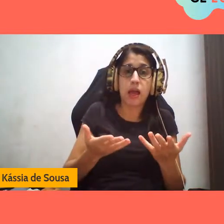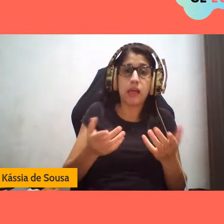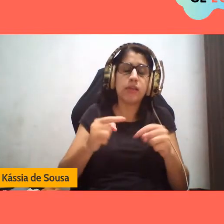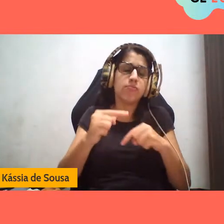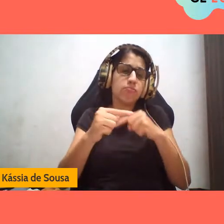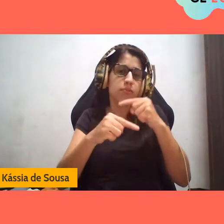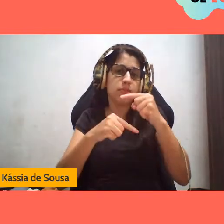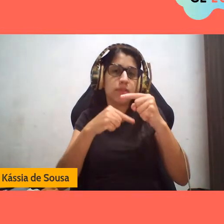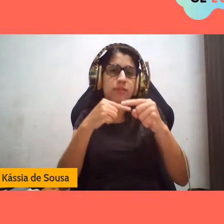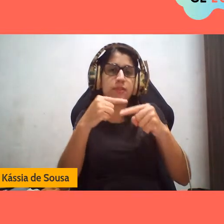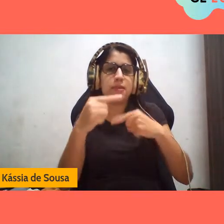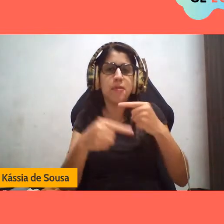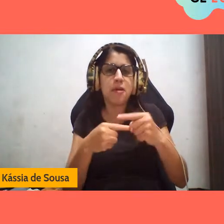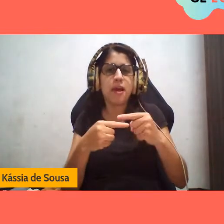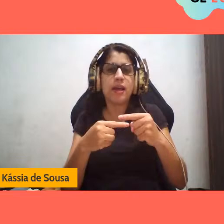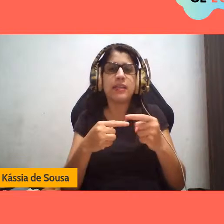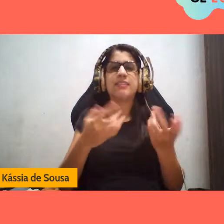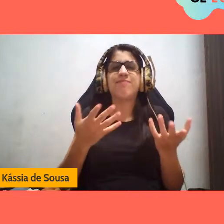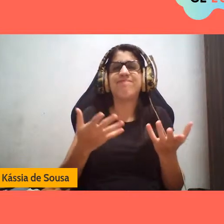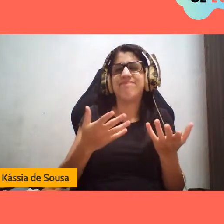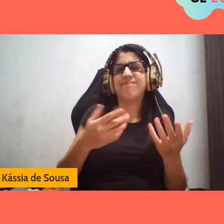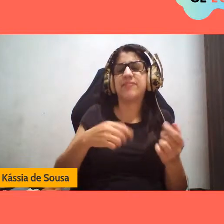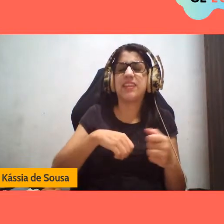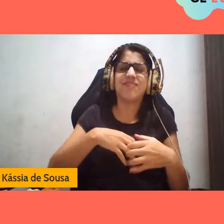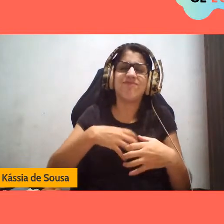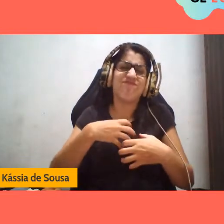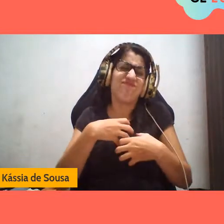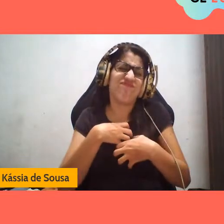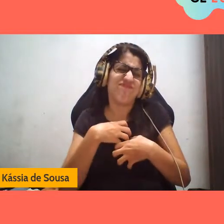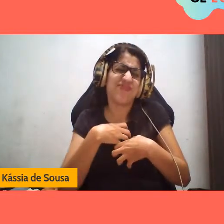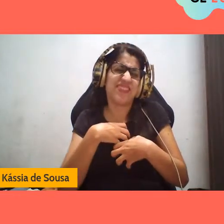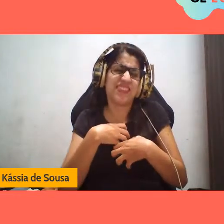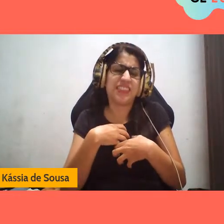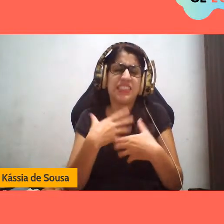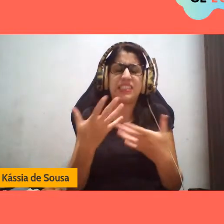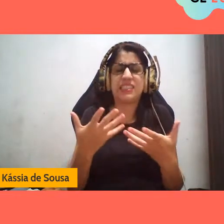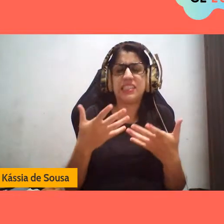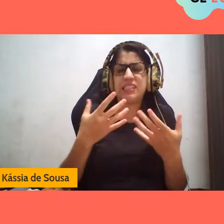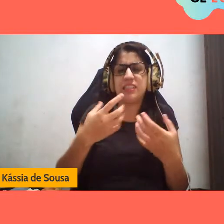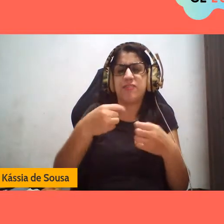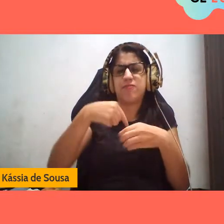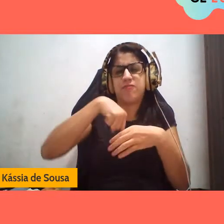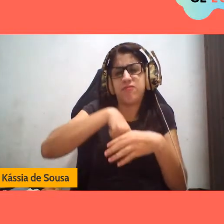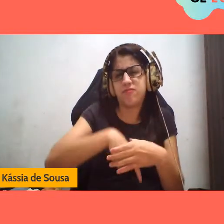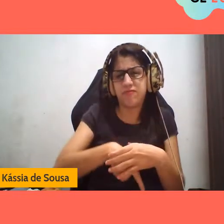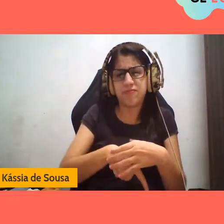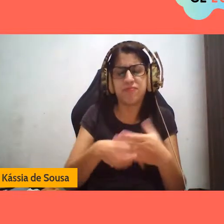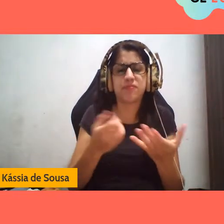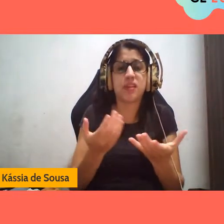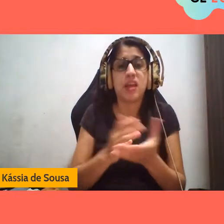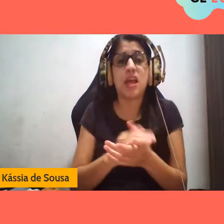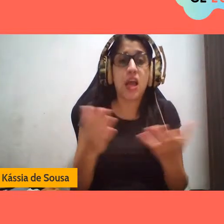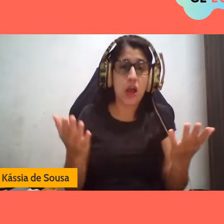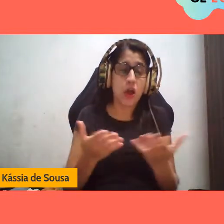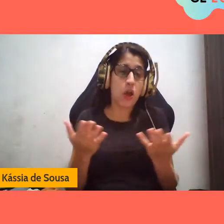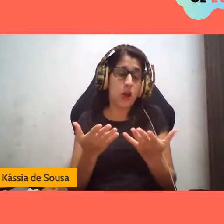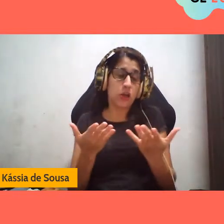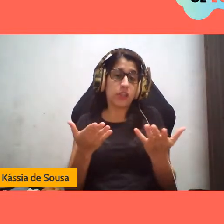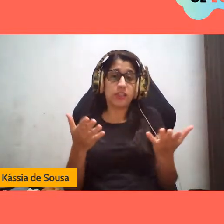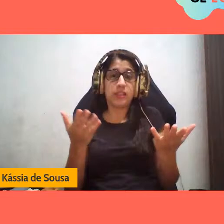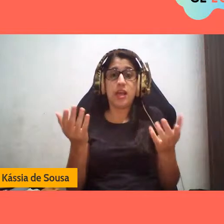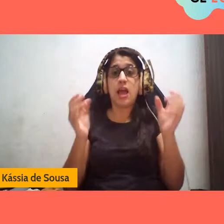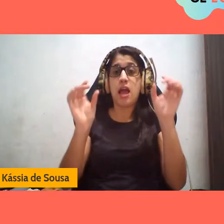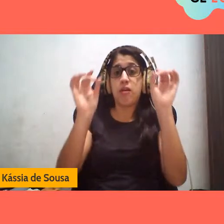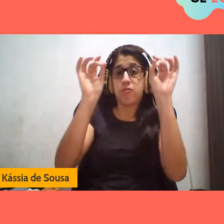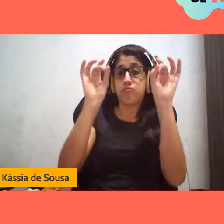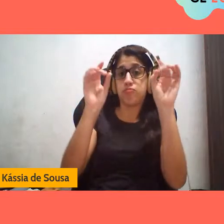se arrepende profundamente. E hoje é um dos casos clássicos. Acho que eu fui